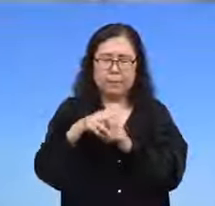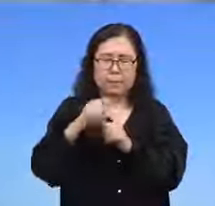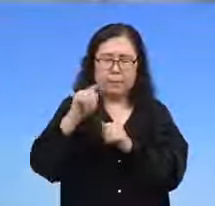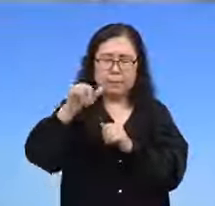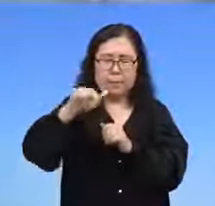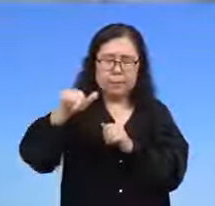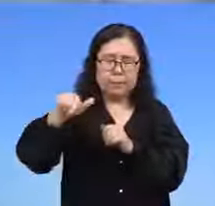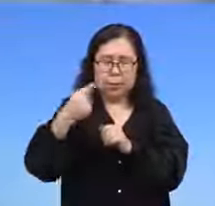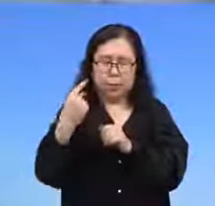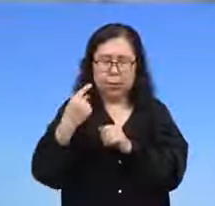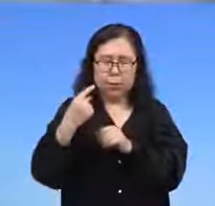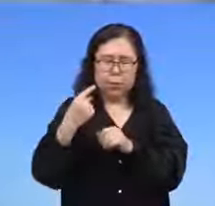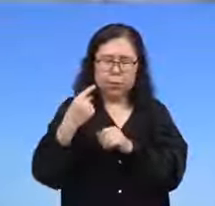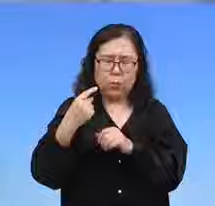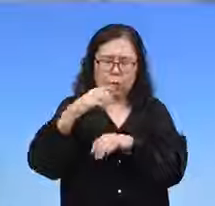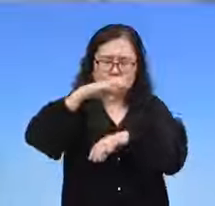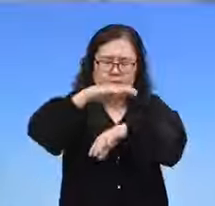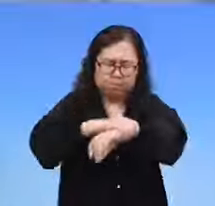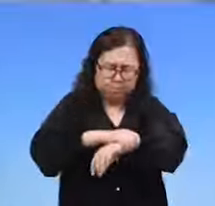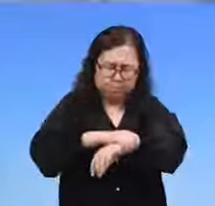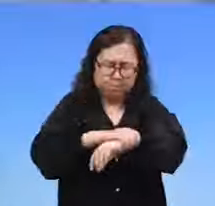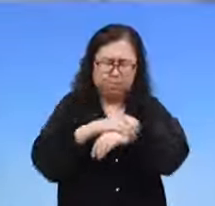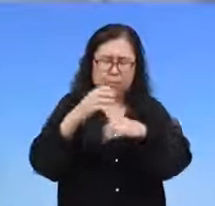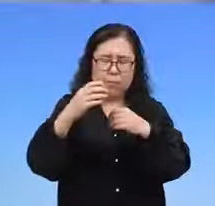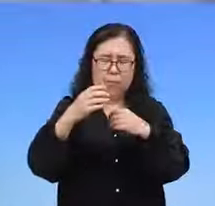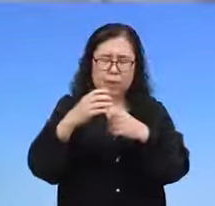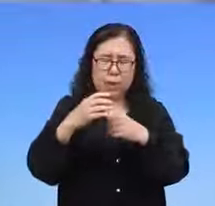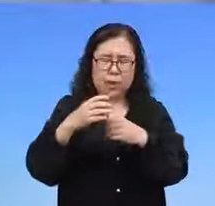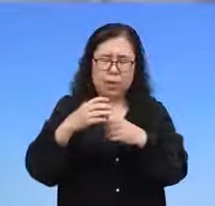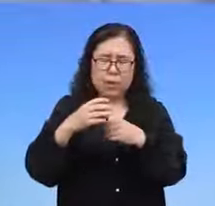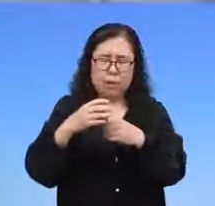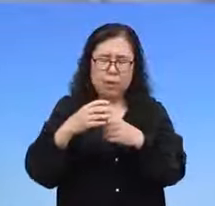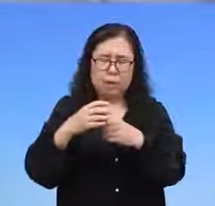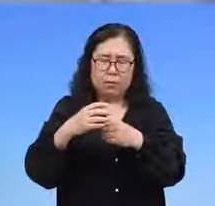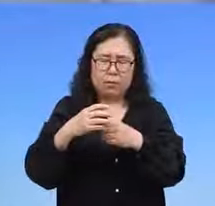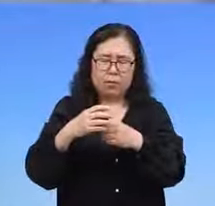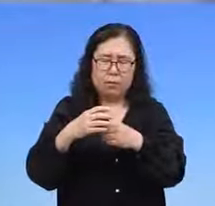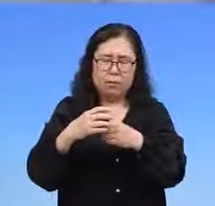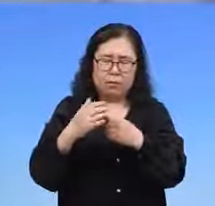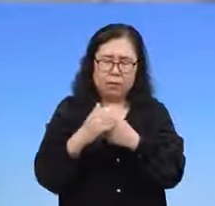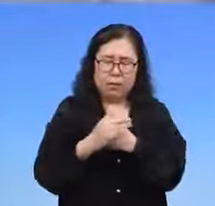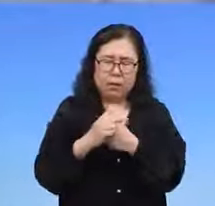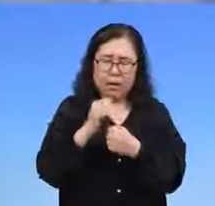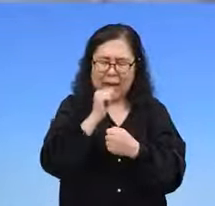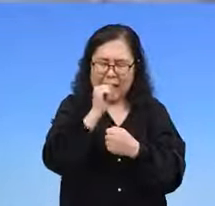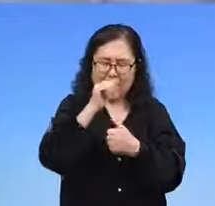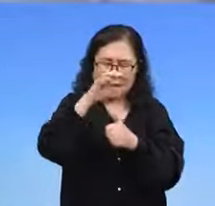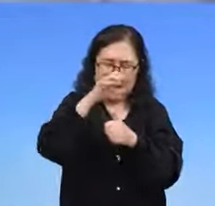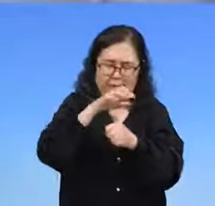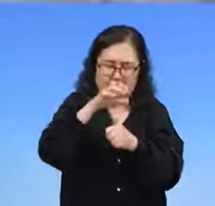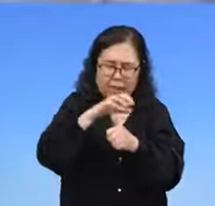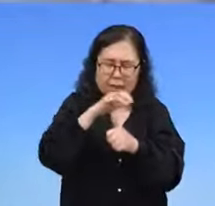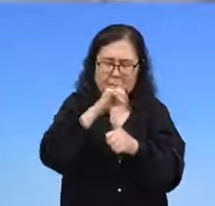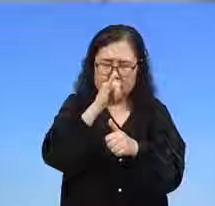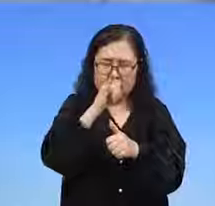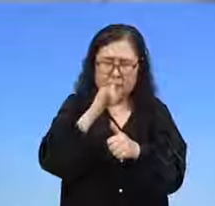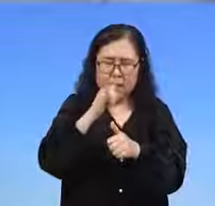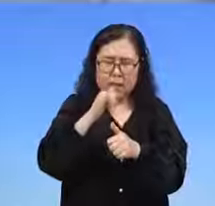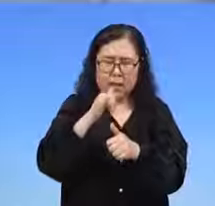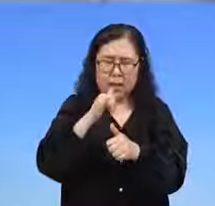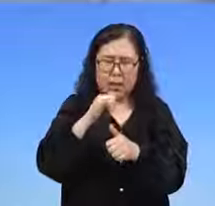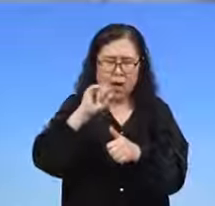착고에 묶여 감옥에 갇혀 있는, 그래서 현실적으로 너무너무 만족스럽지 않은 이것만 눈에 보이기